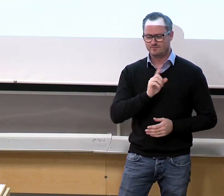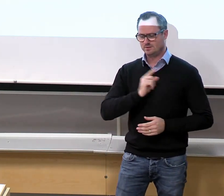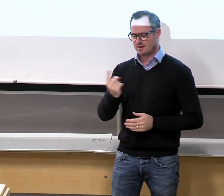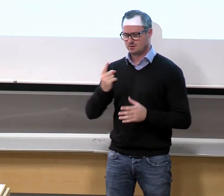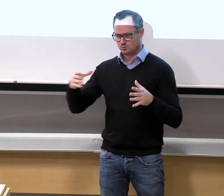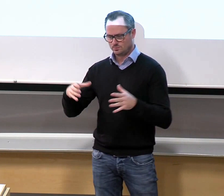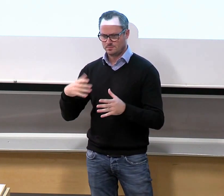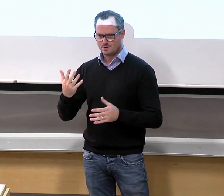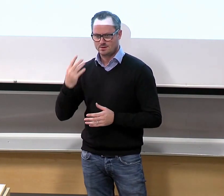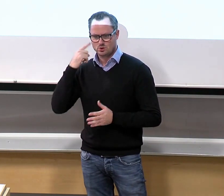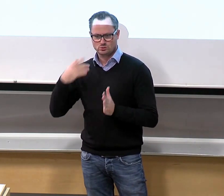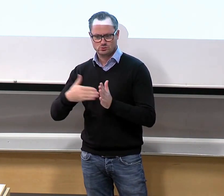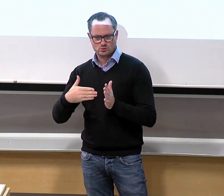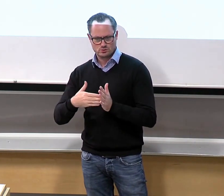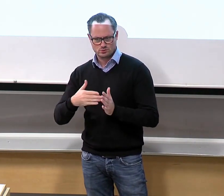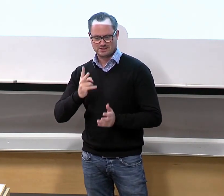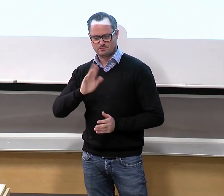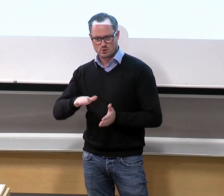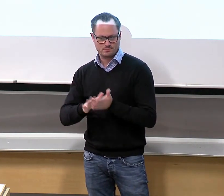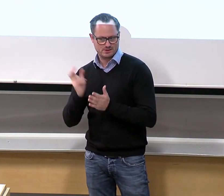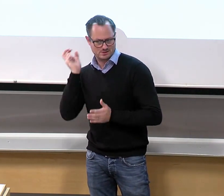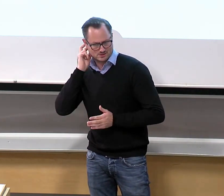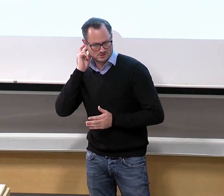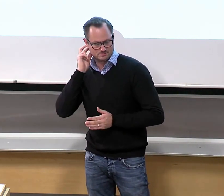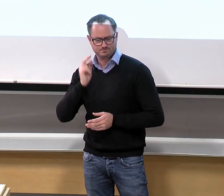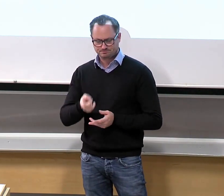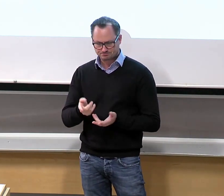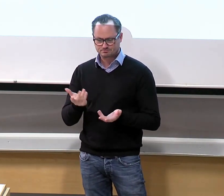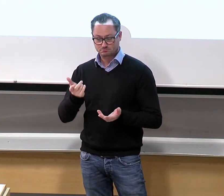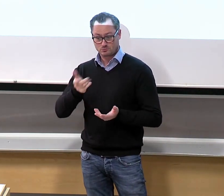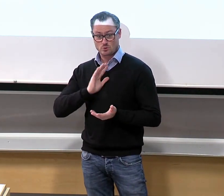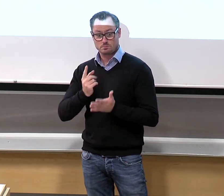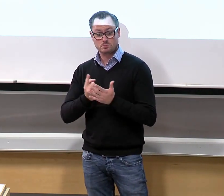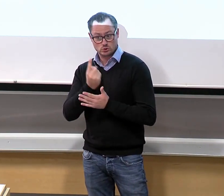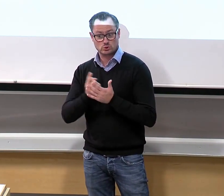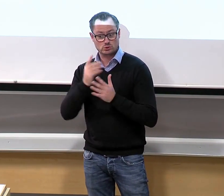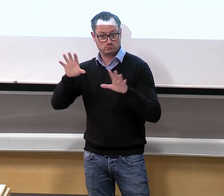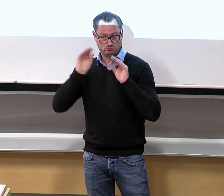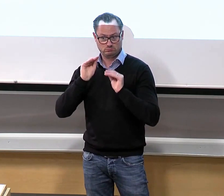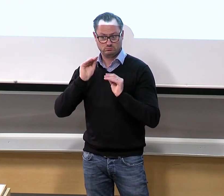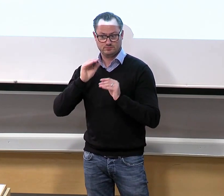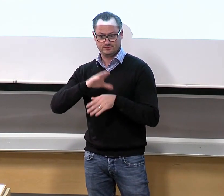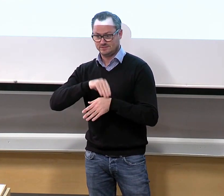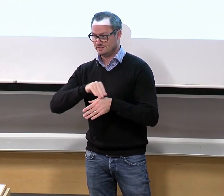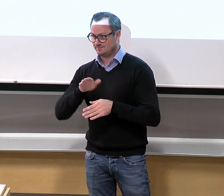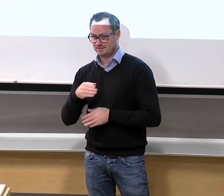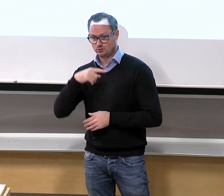barn. Men det finns ju en till grupp, och det är hörselskadade barn och de som har cochleaimplantat. De